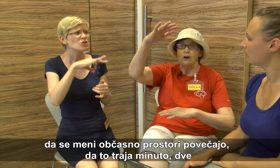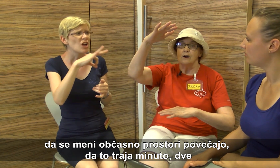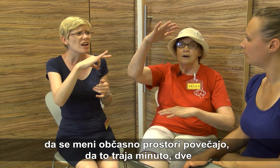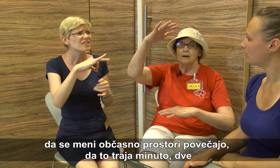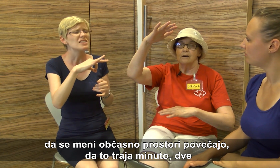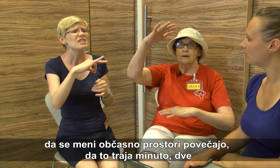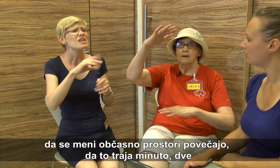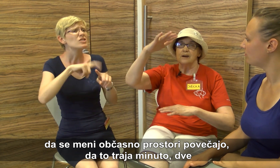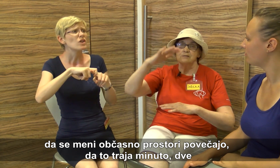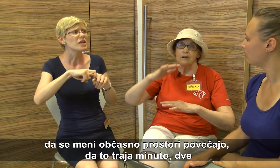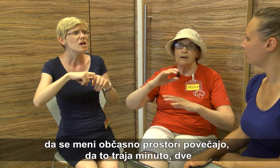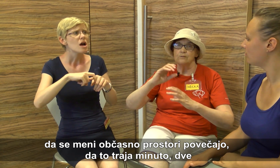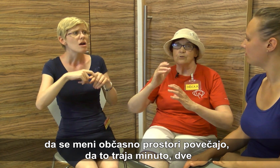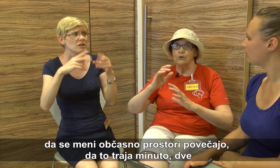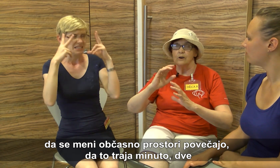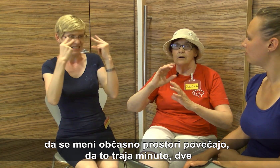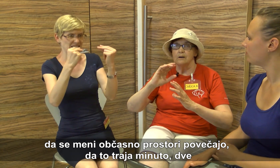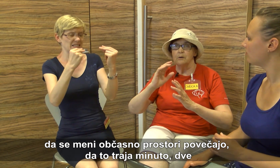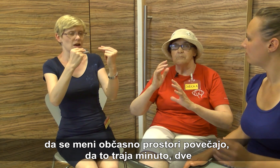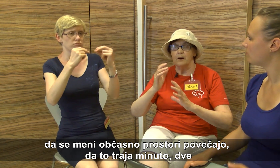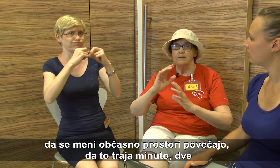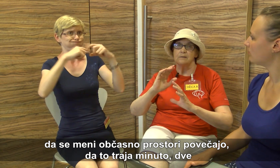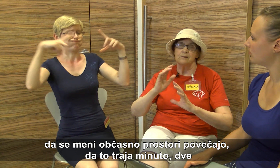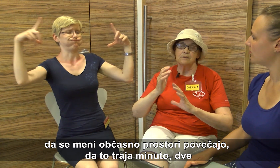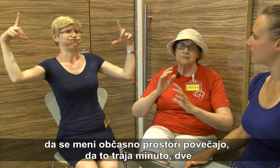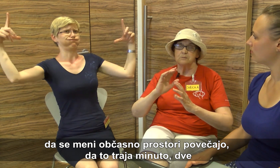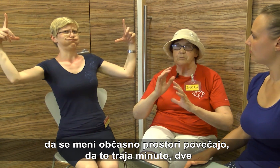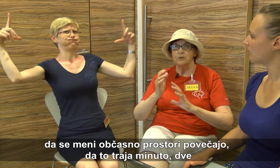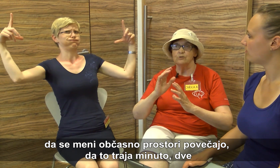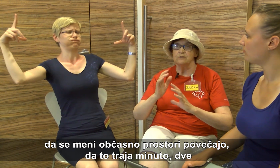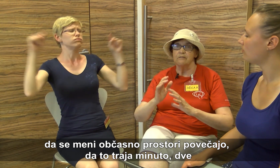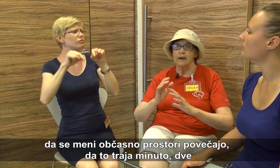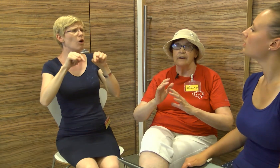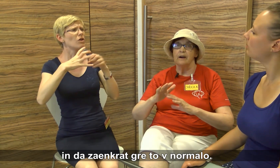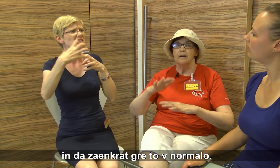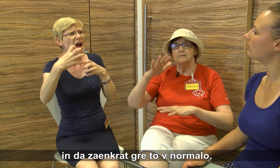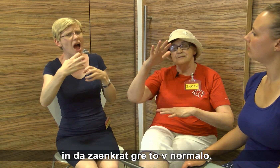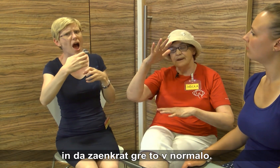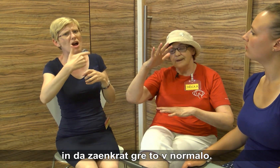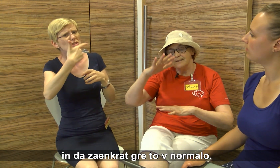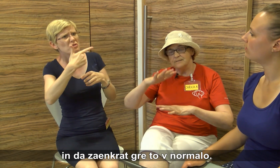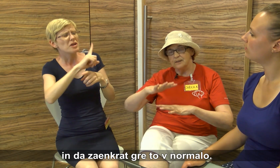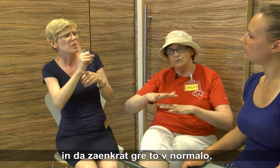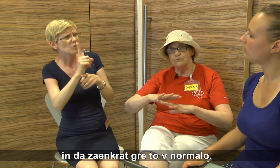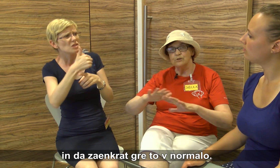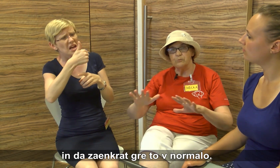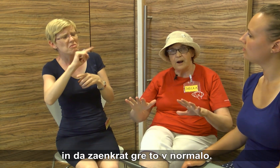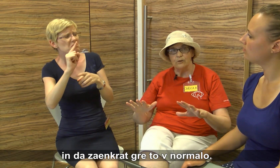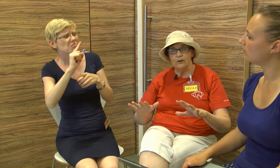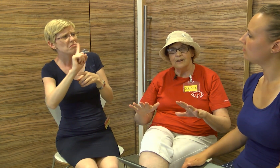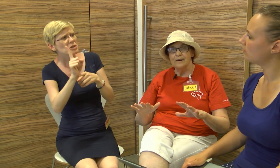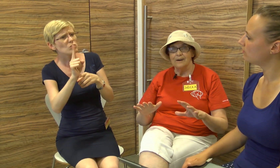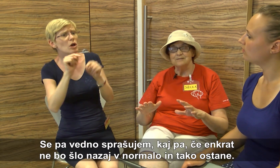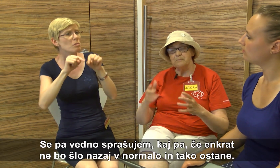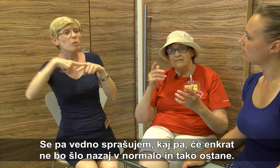повечају, да траја то пар, рецимо, минуто-две и да заенкрат гри това